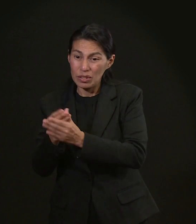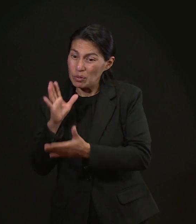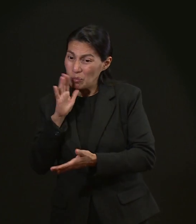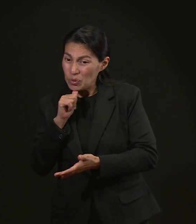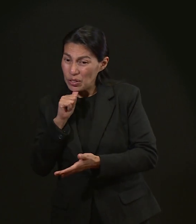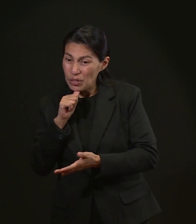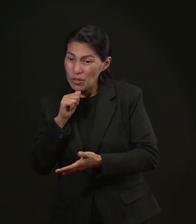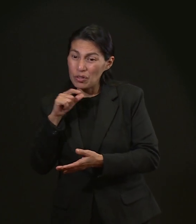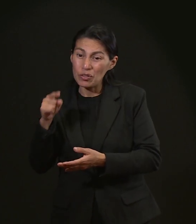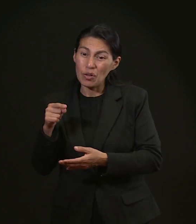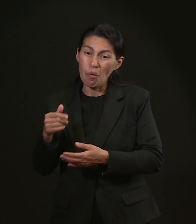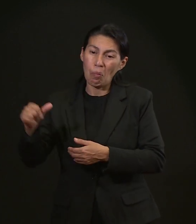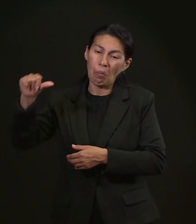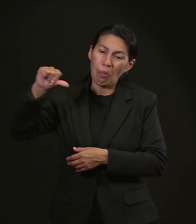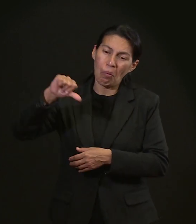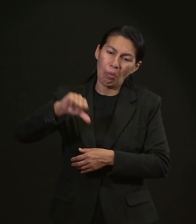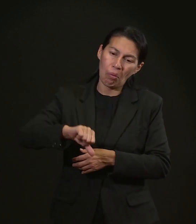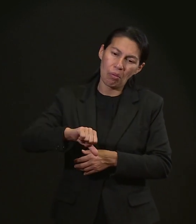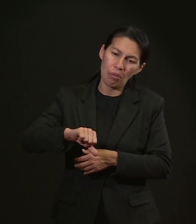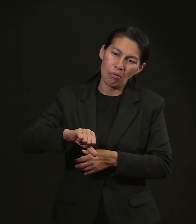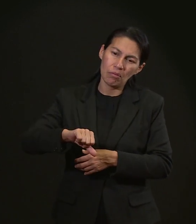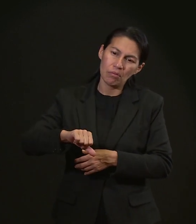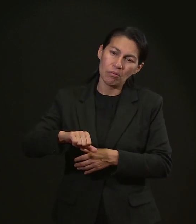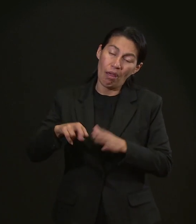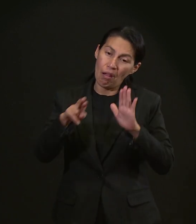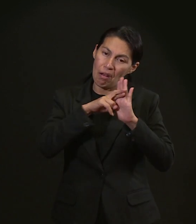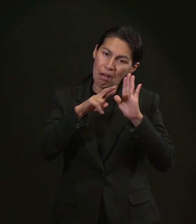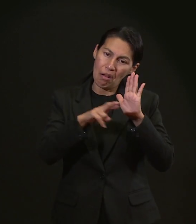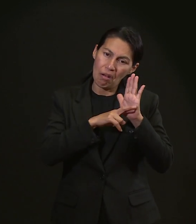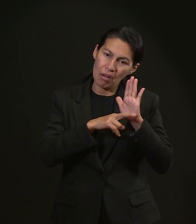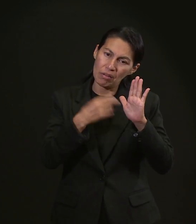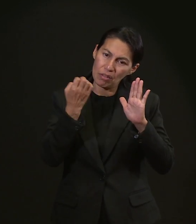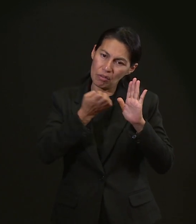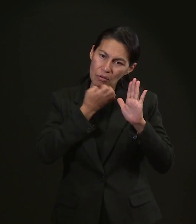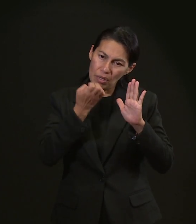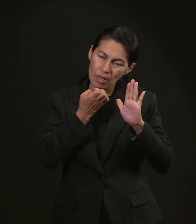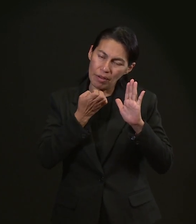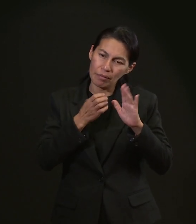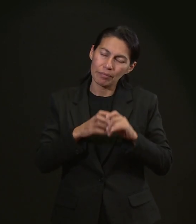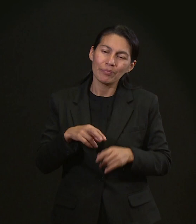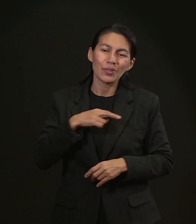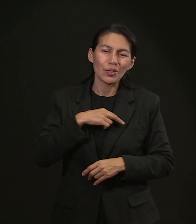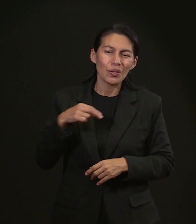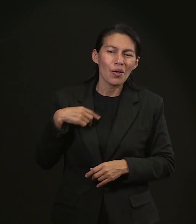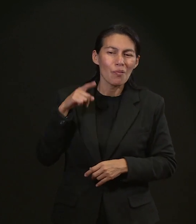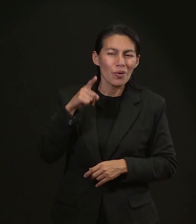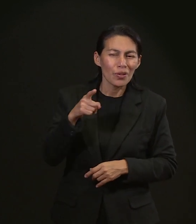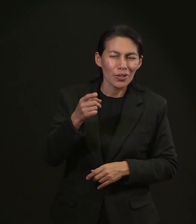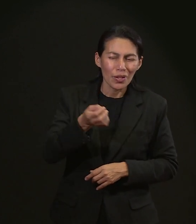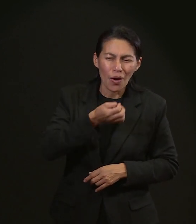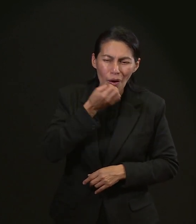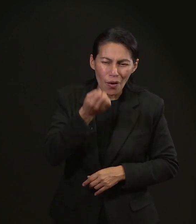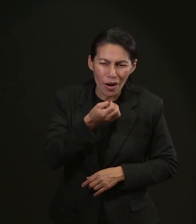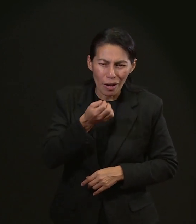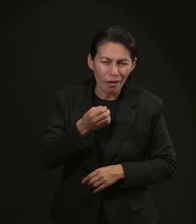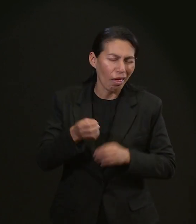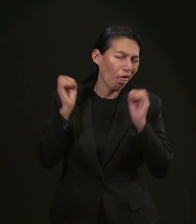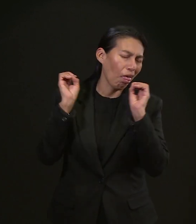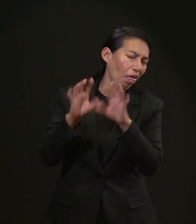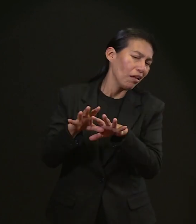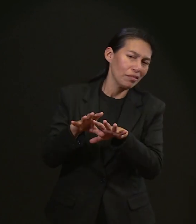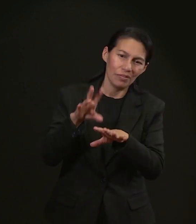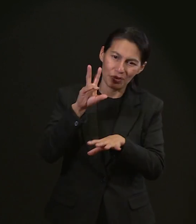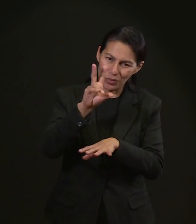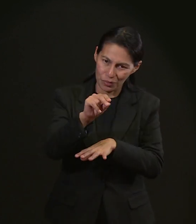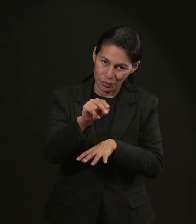incumplimiento del reglamento institucional vamos a estar orando por ti fisac no